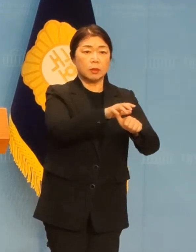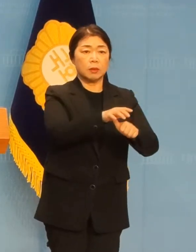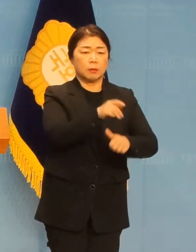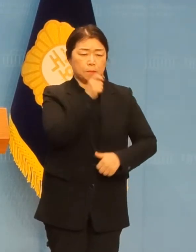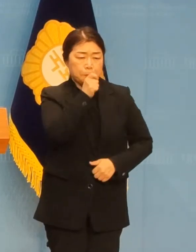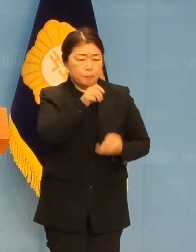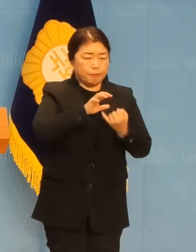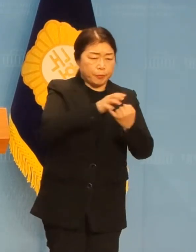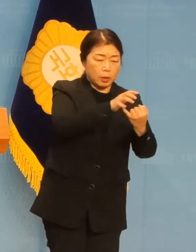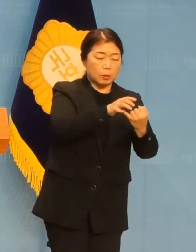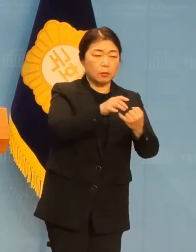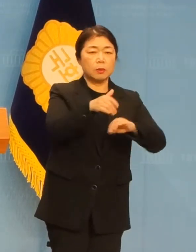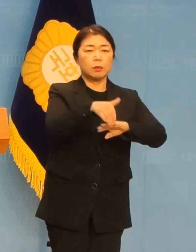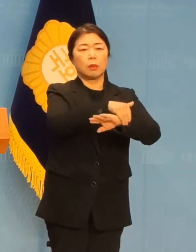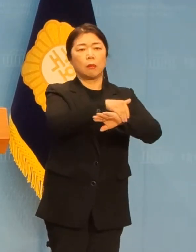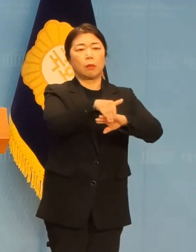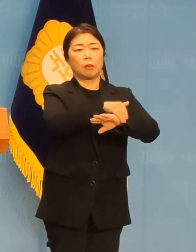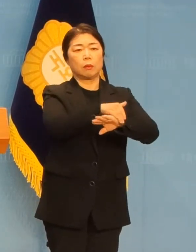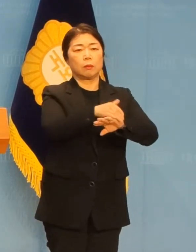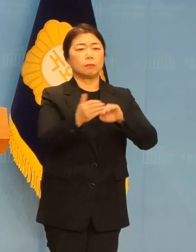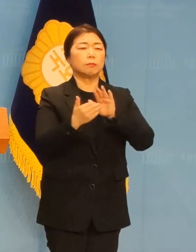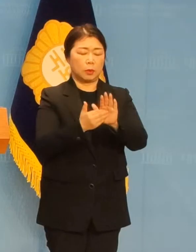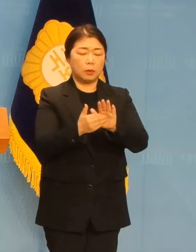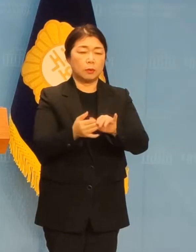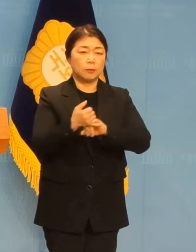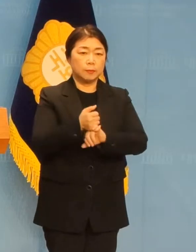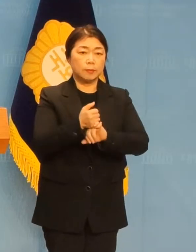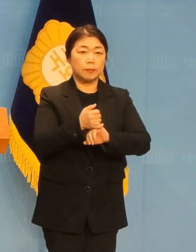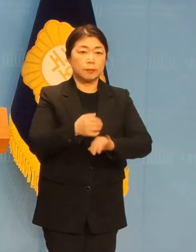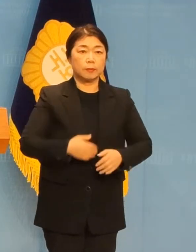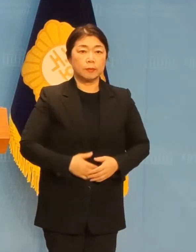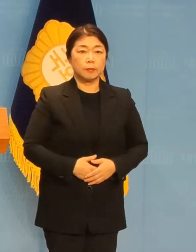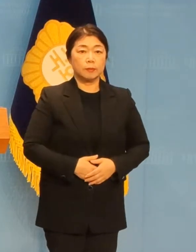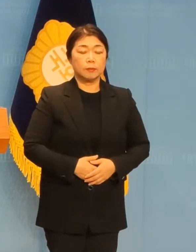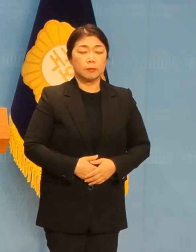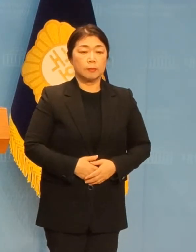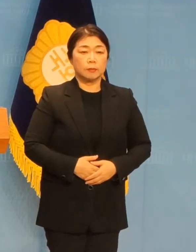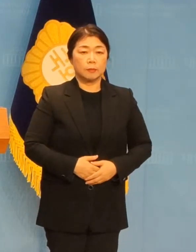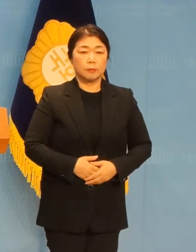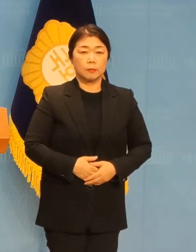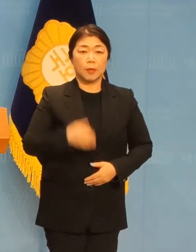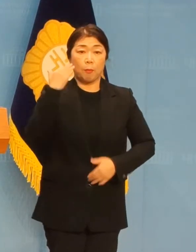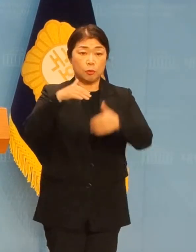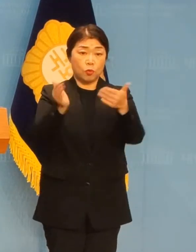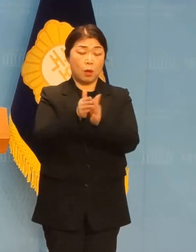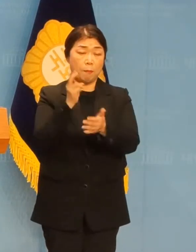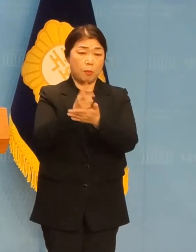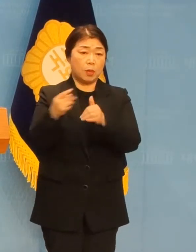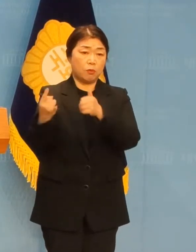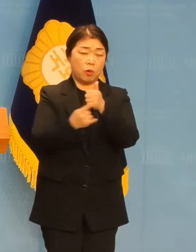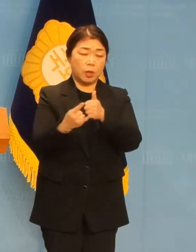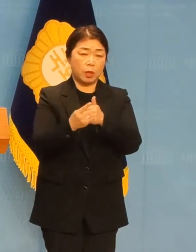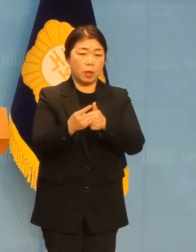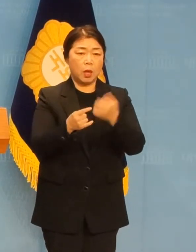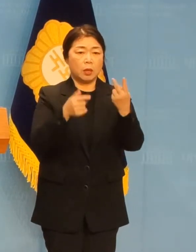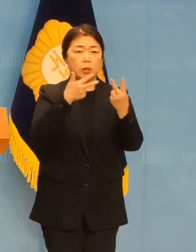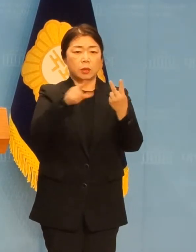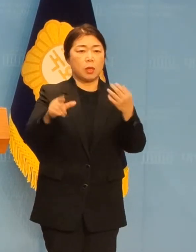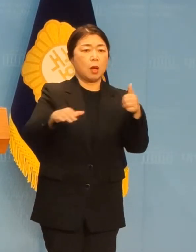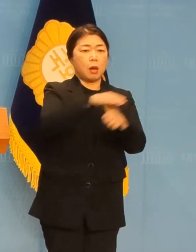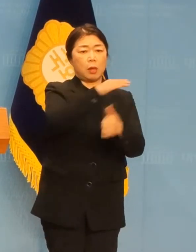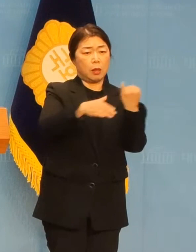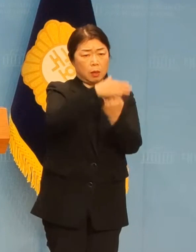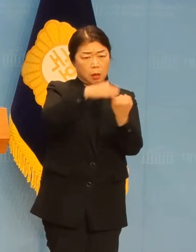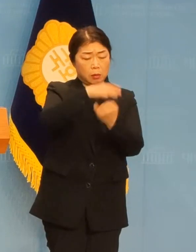막으려는 시도를 방지하겠습니다. 민주당 법사위원들의 조직적 2차 가해 발언과 악성